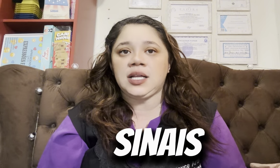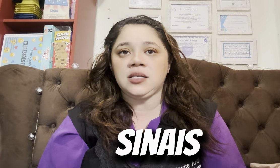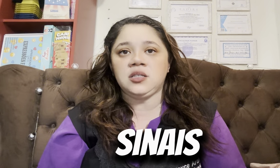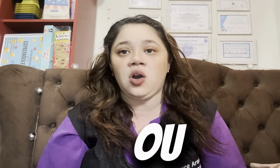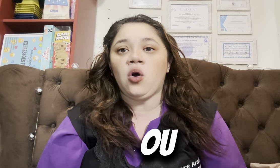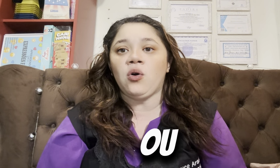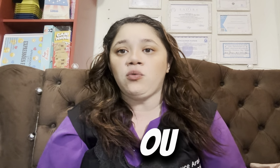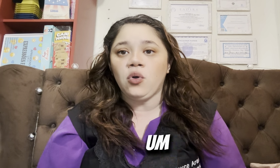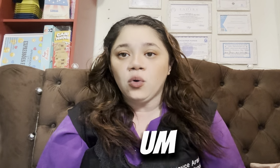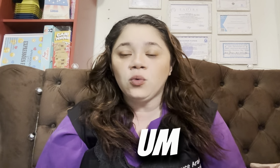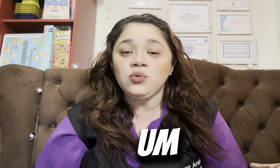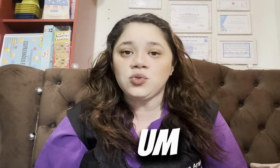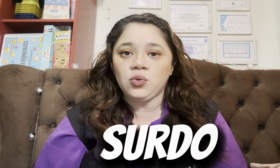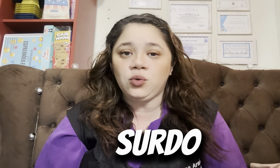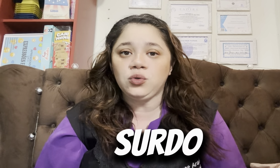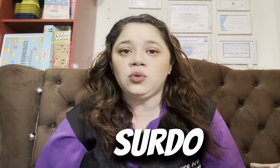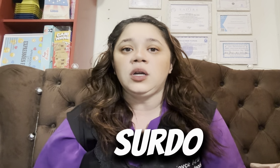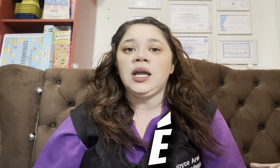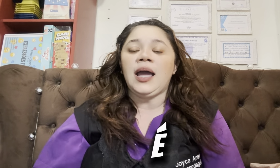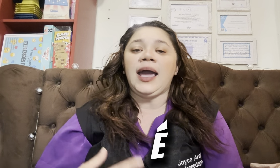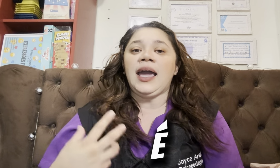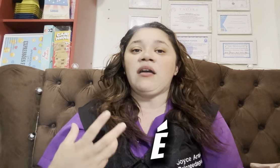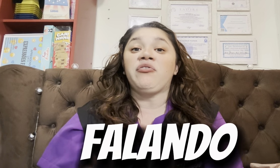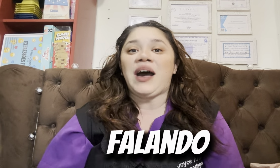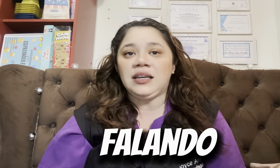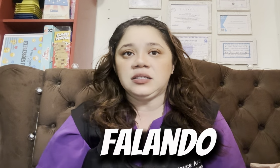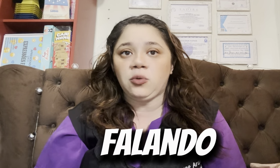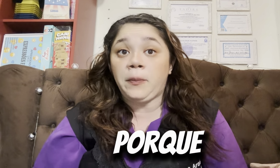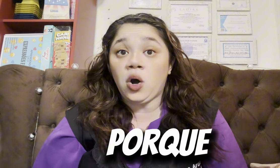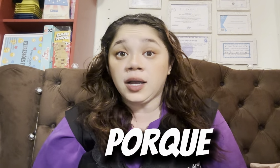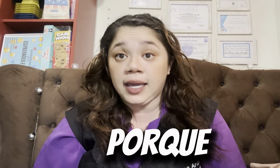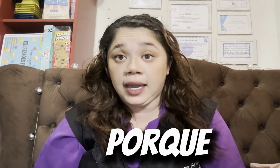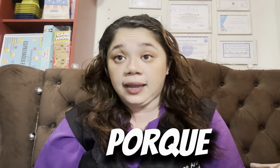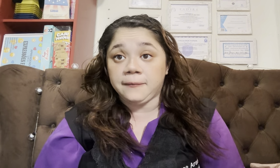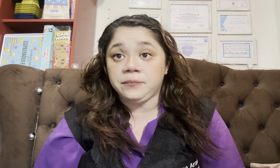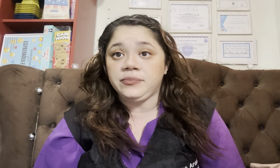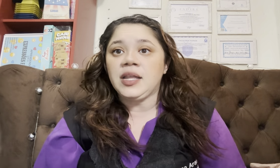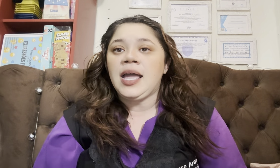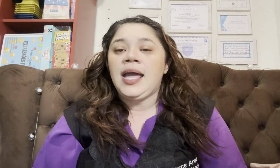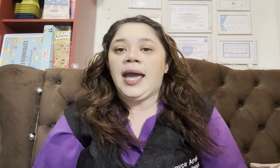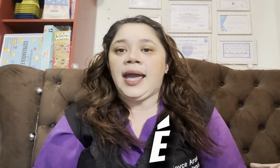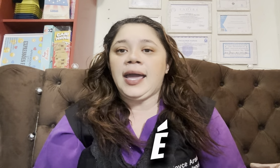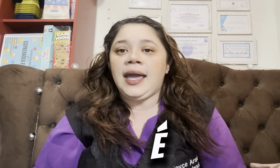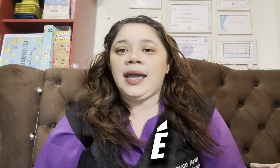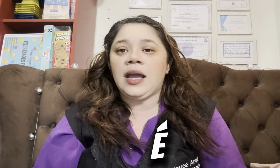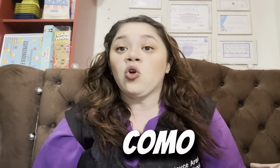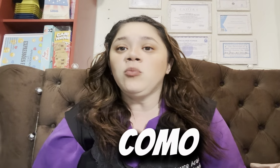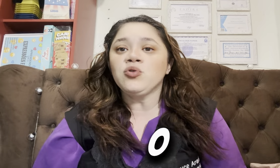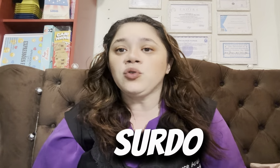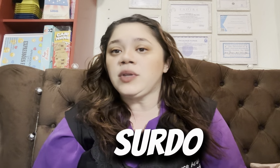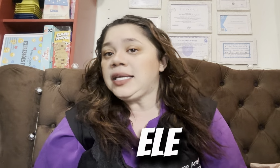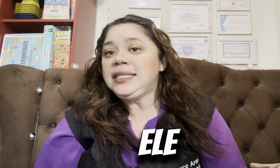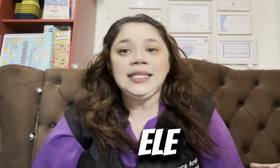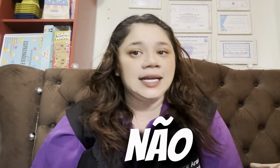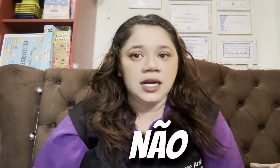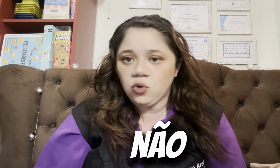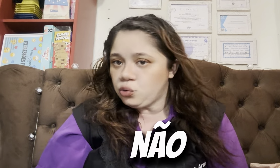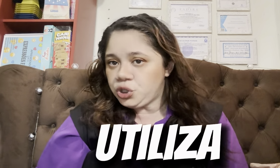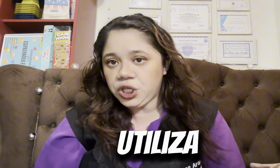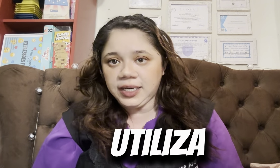sinais ou um surdo falando. Por quê? Como o surdo ele não